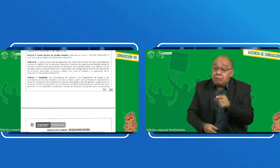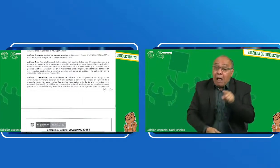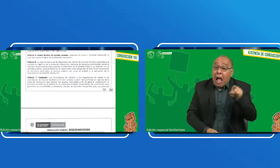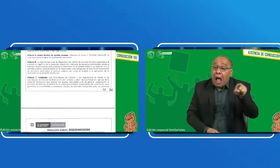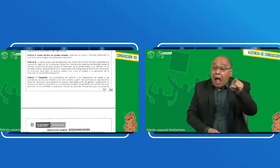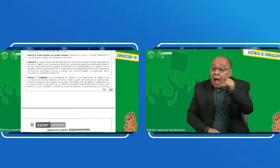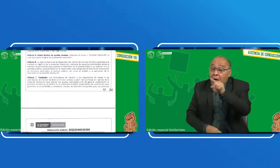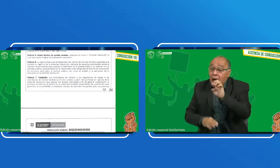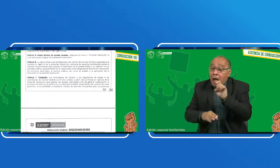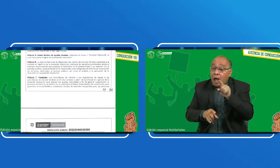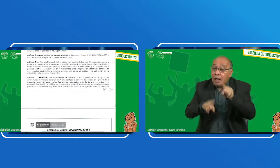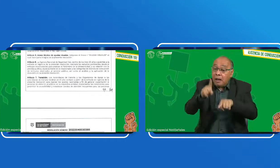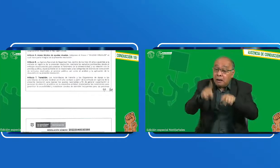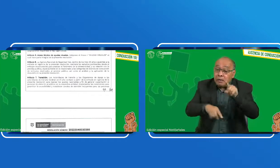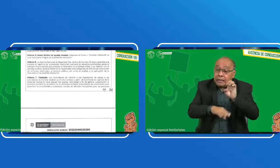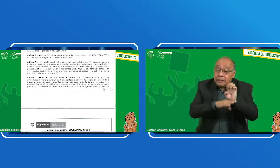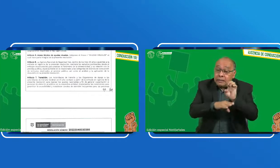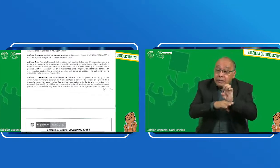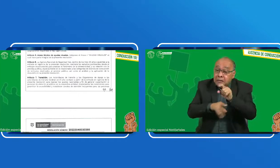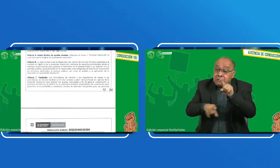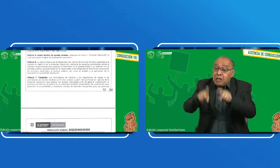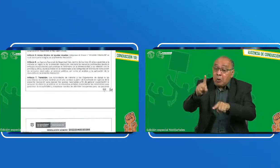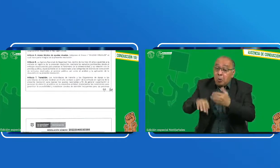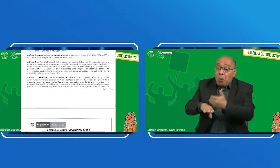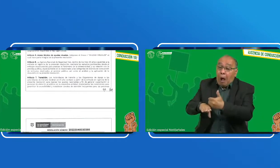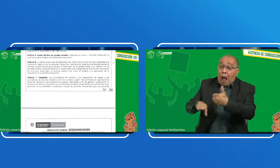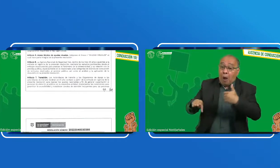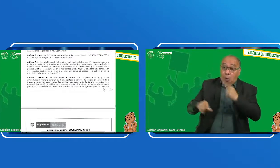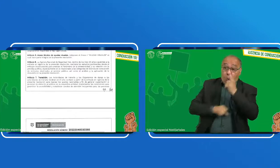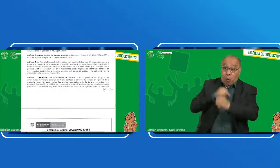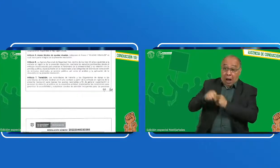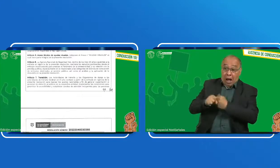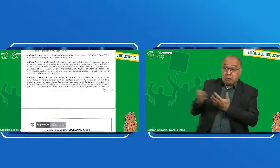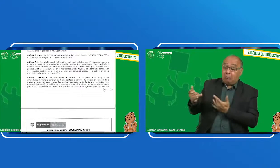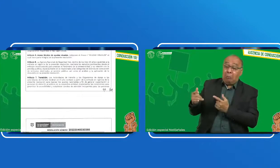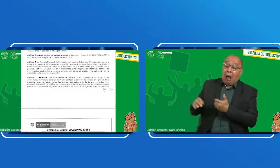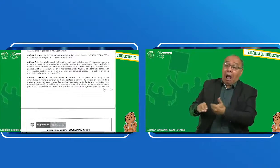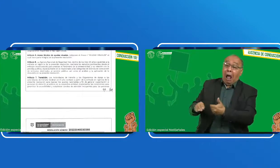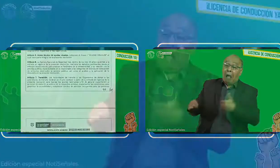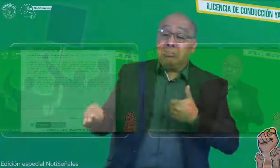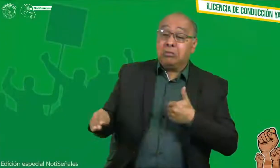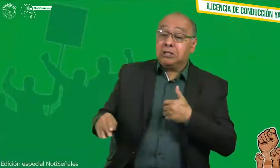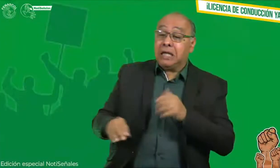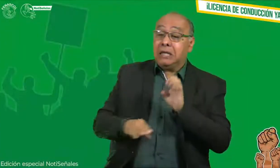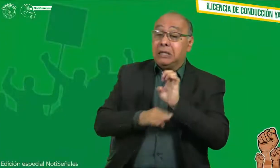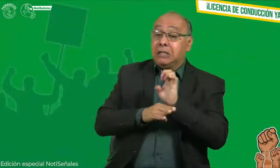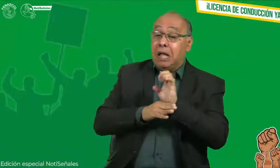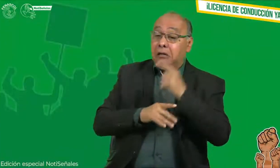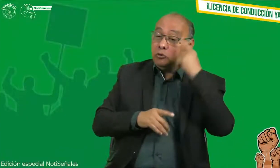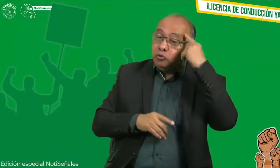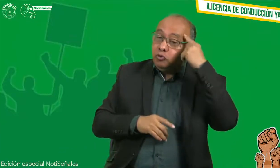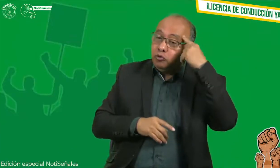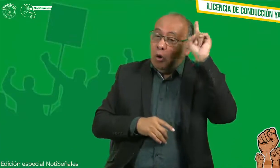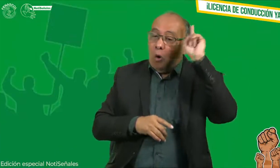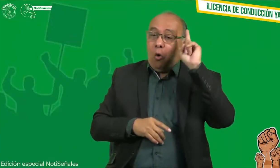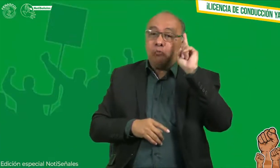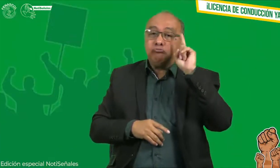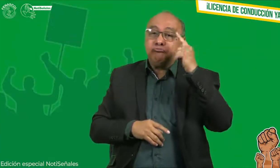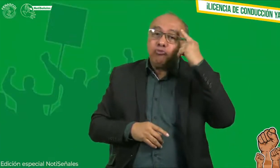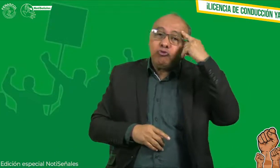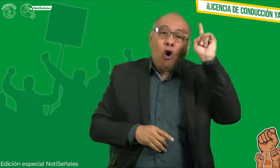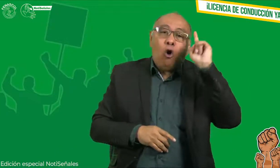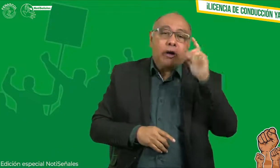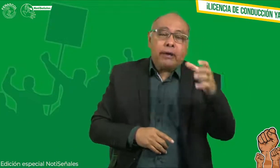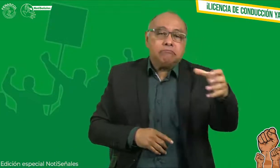un año para que hagan las adecuaciones, los ajustes razonables. Es probable que algunas de